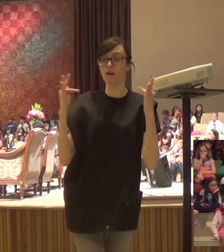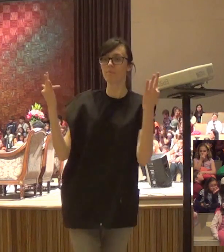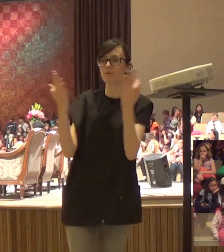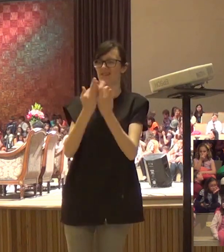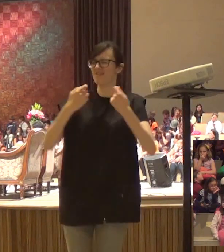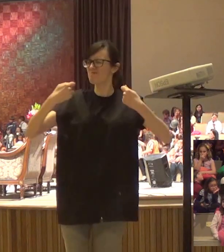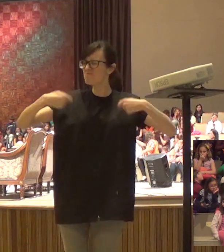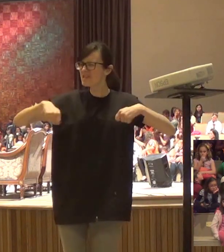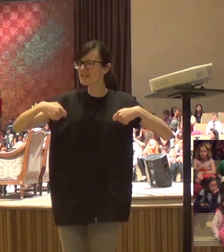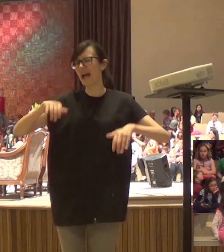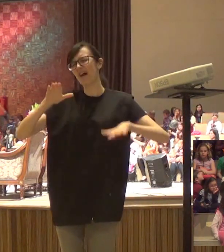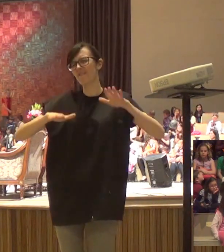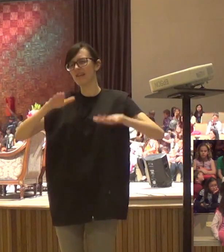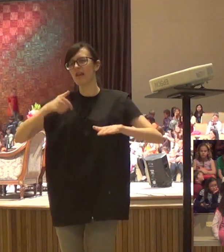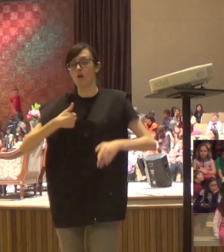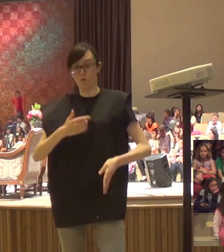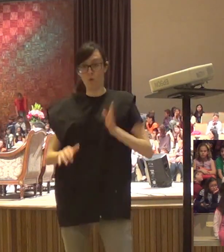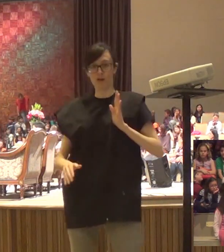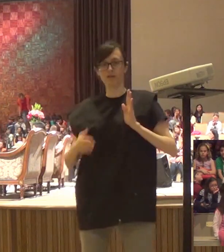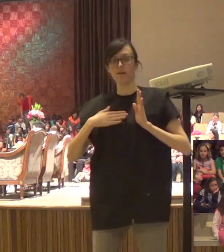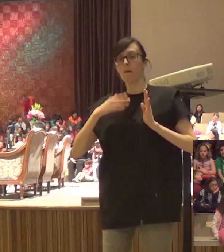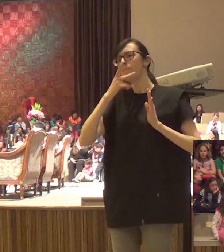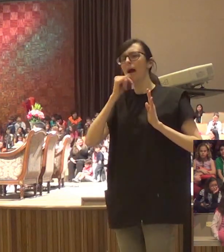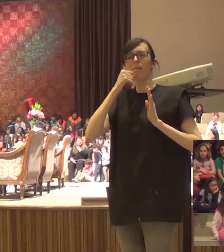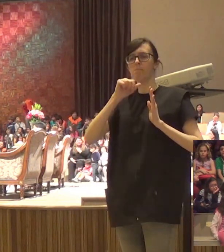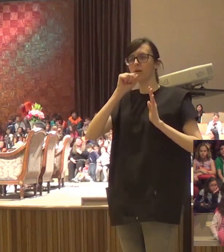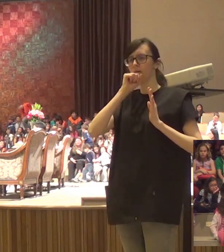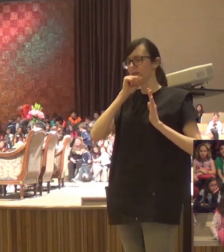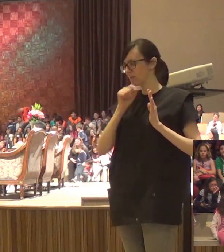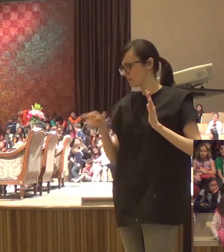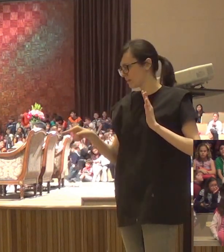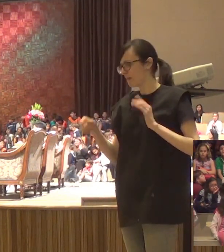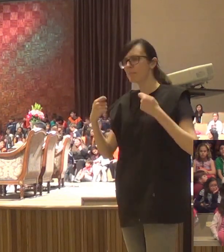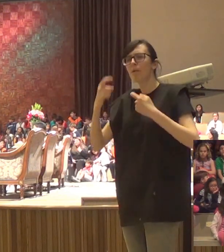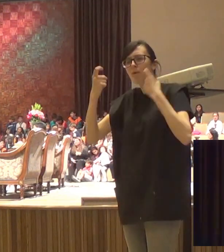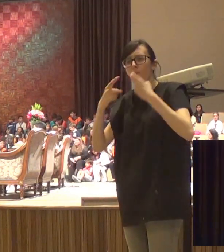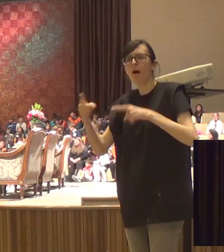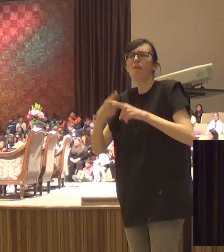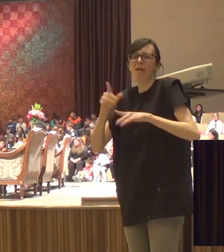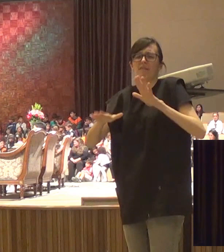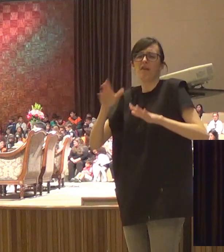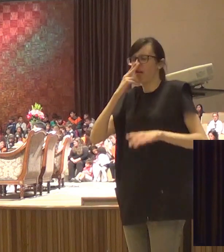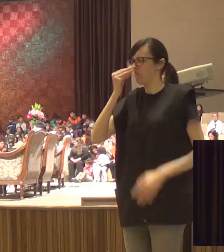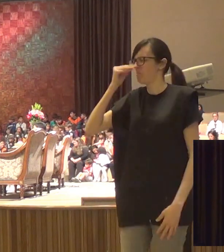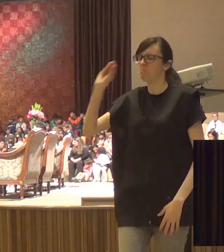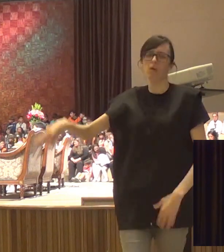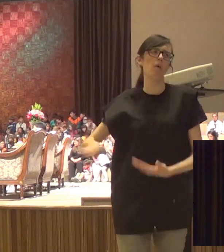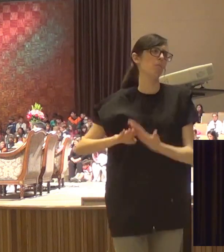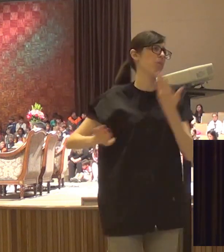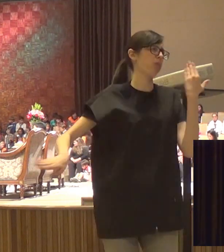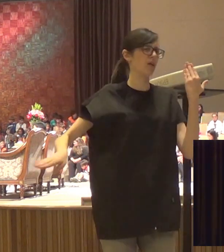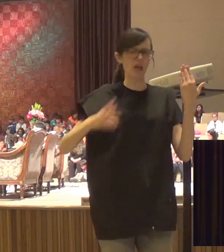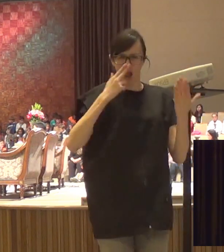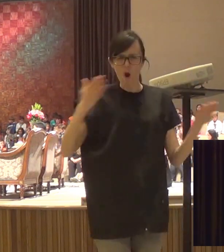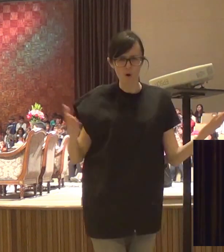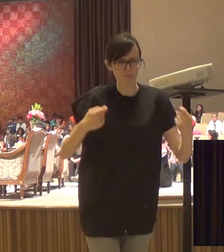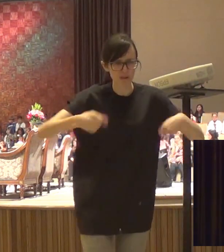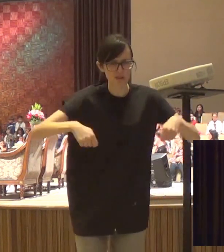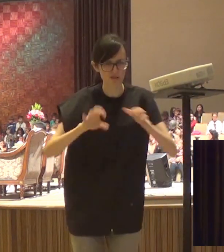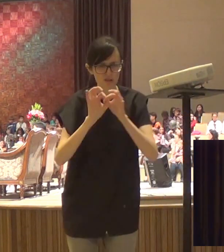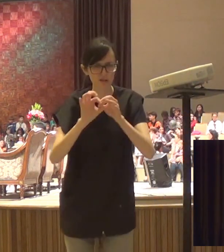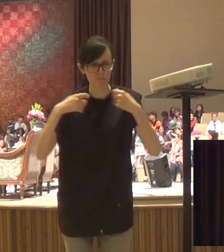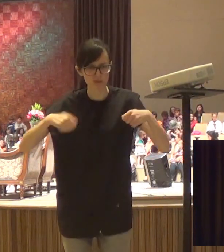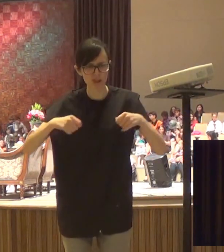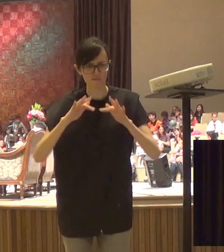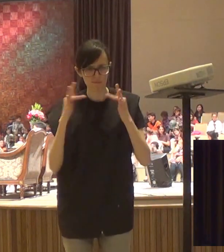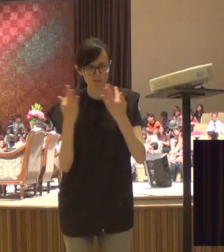sociedade atual, a família atual, precisa que o coração dos pais se torne ao coração dos filhos? Que o coração dos filhos volte-se